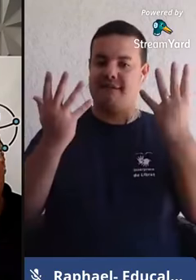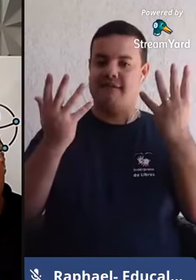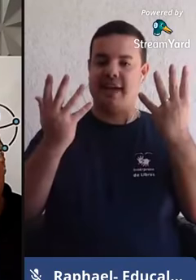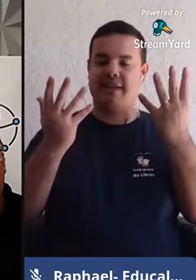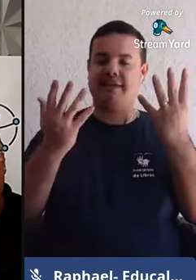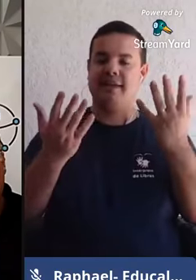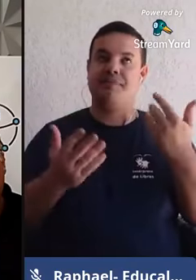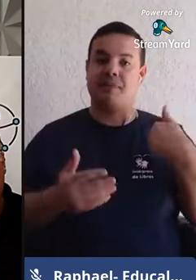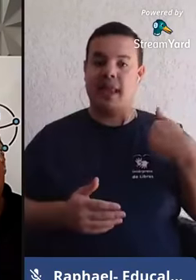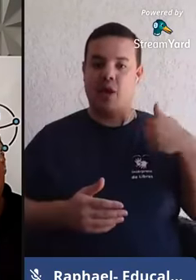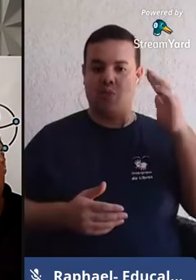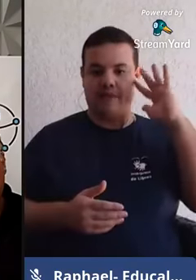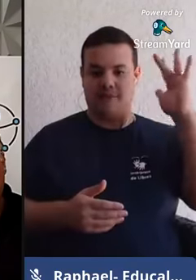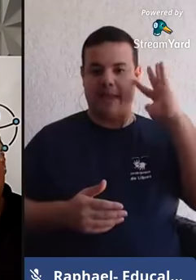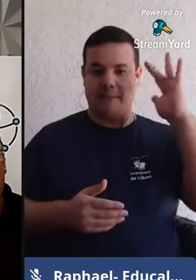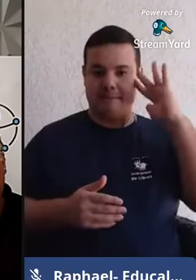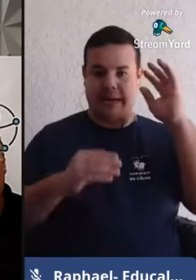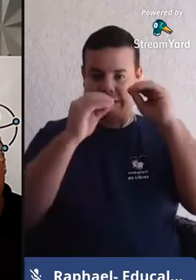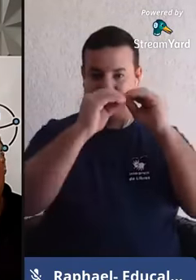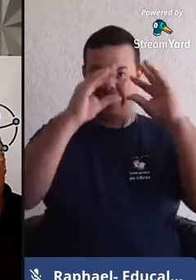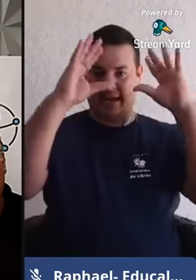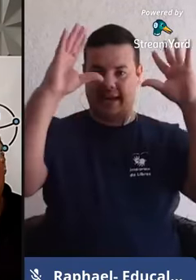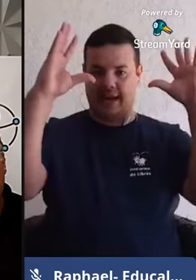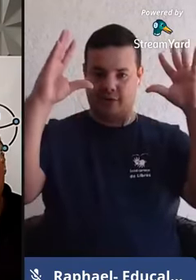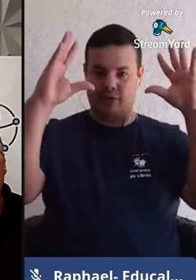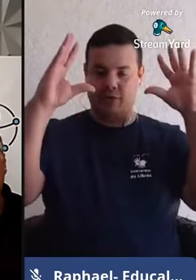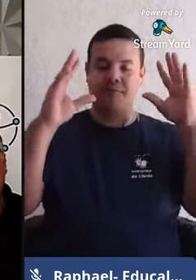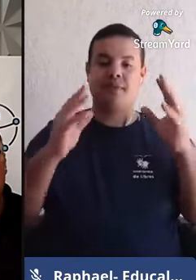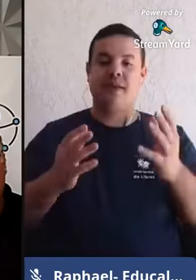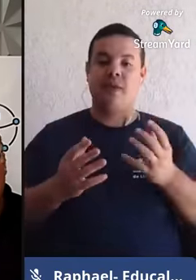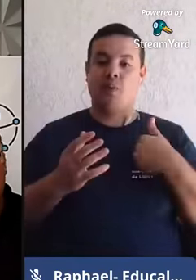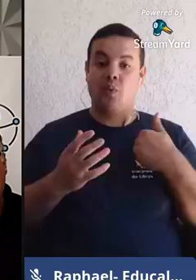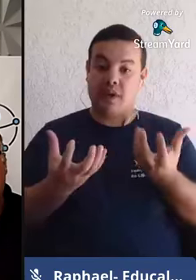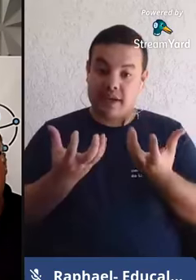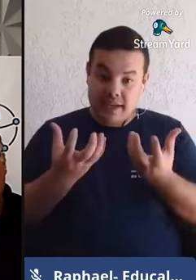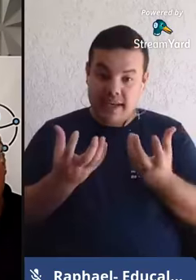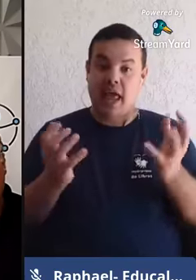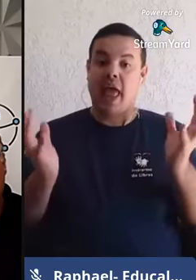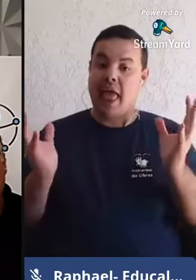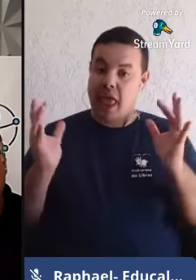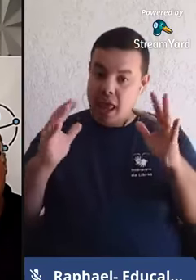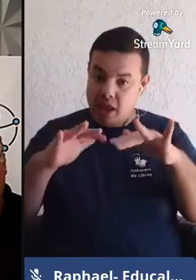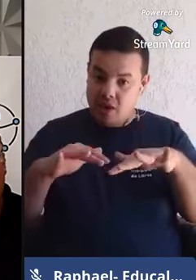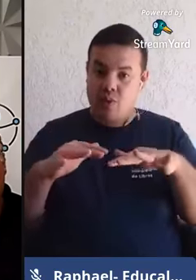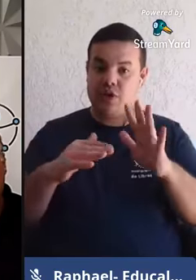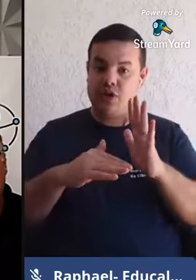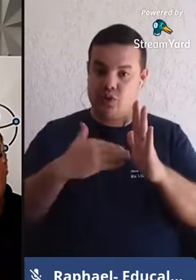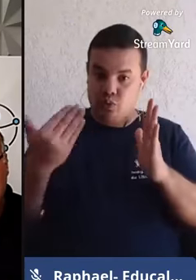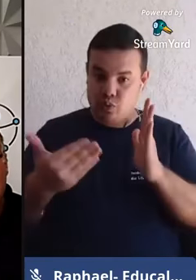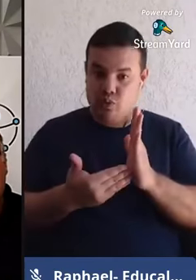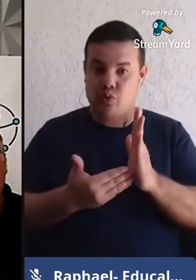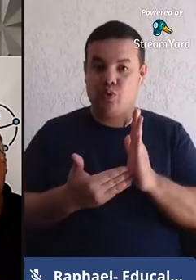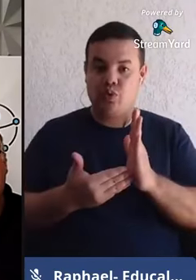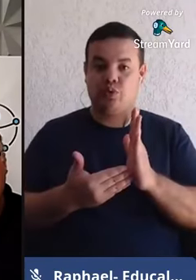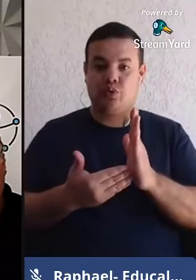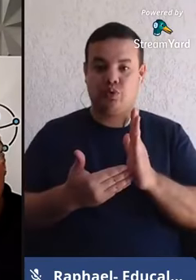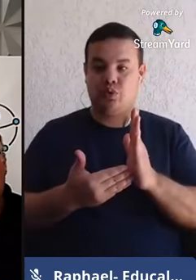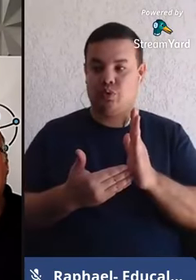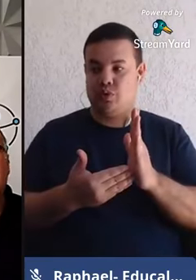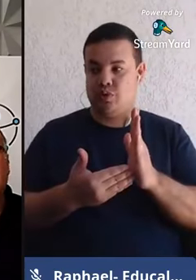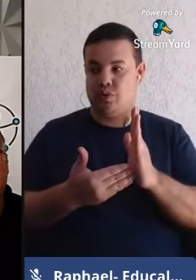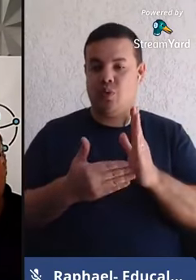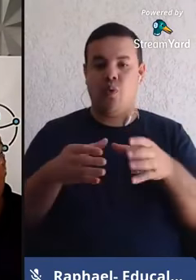estava imaginando uma festa para, de fato, reunir todo o nosso métier, toda a